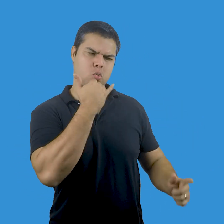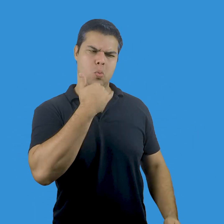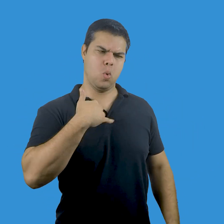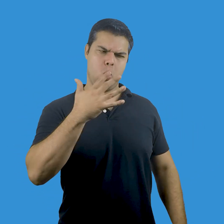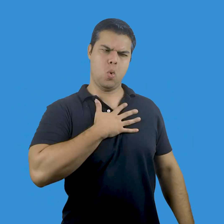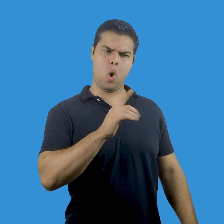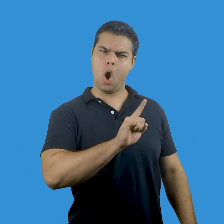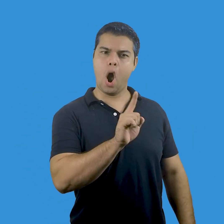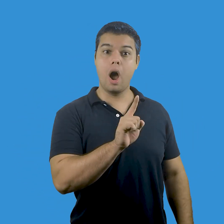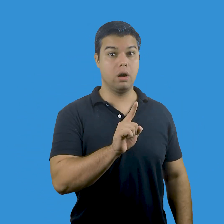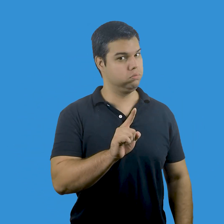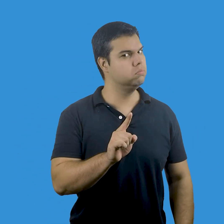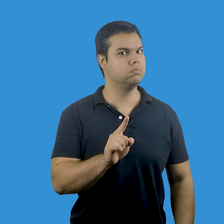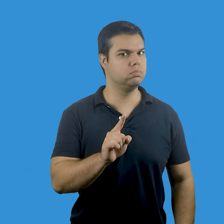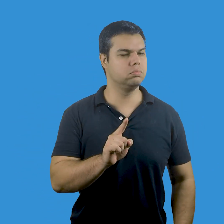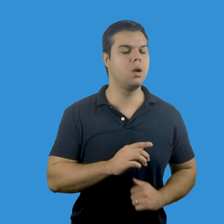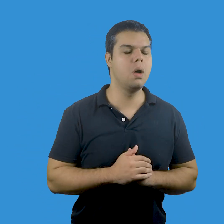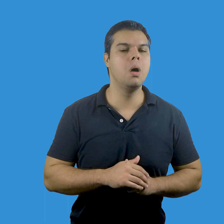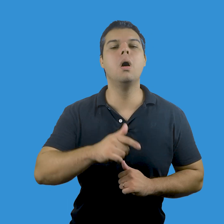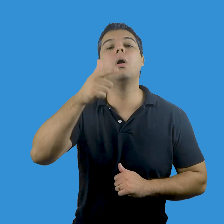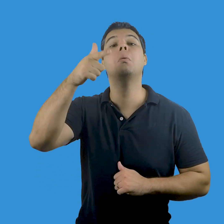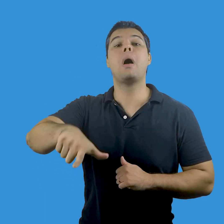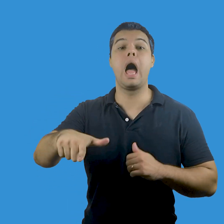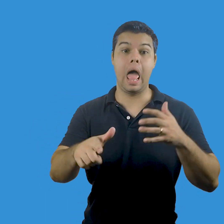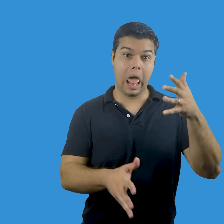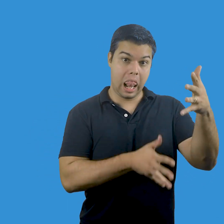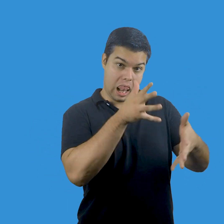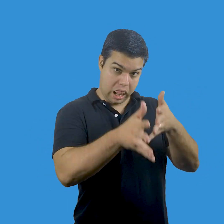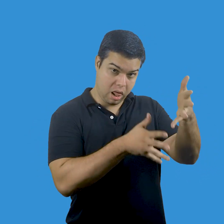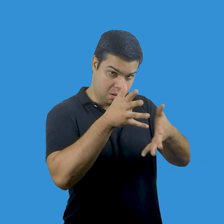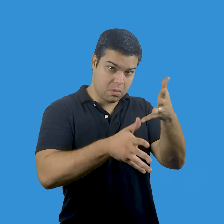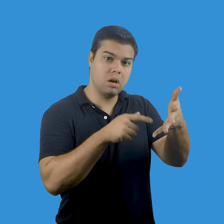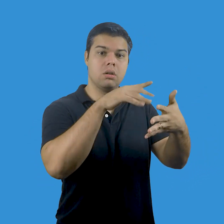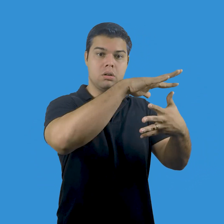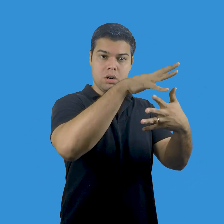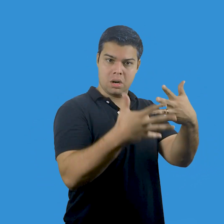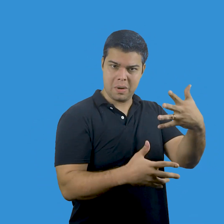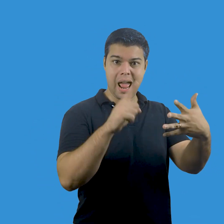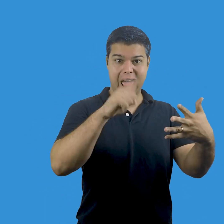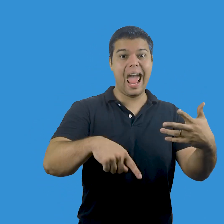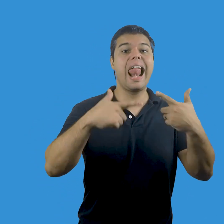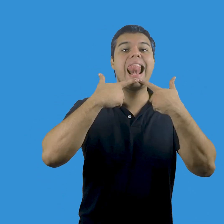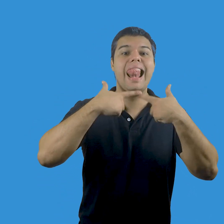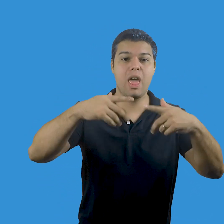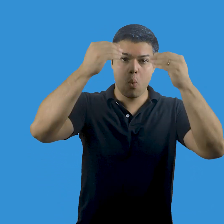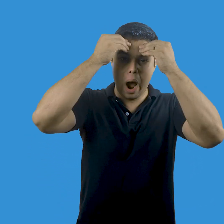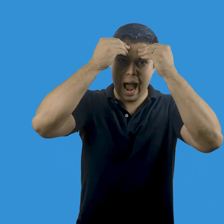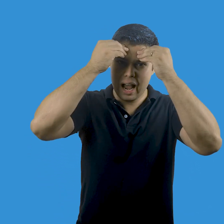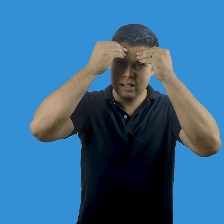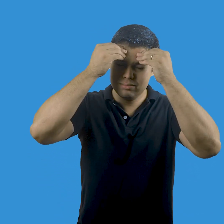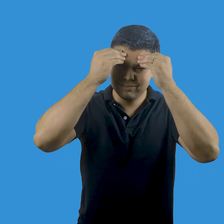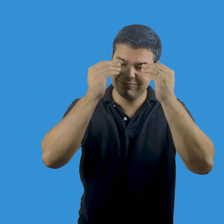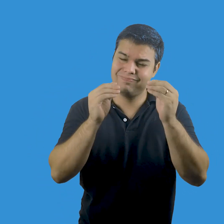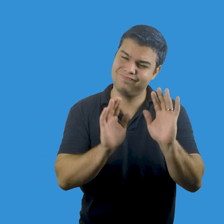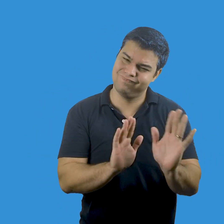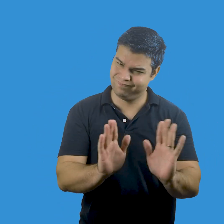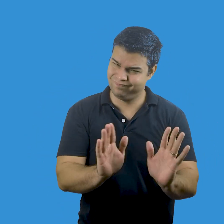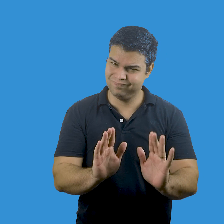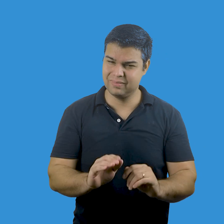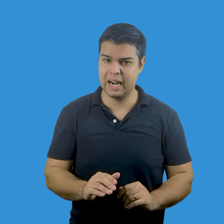surdos. Outra coisa que é bom reforçar é que Libras não é simplesmente uma linguagem. Sabe-se que